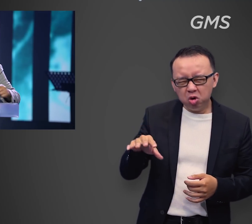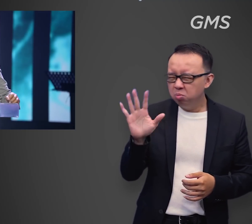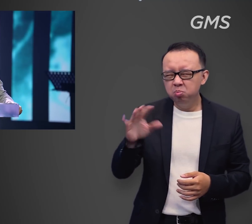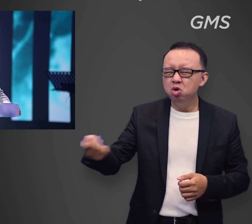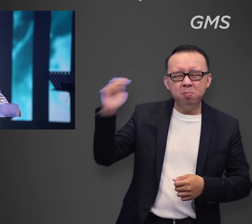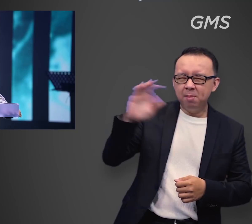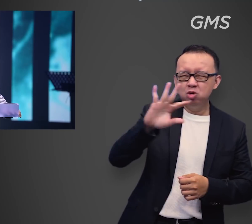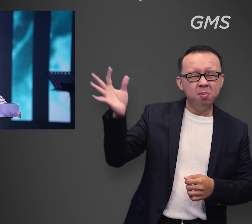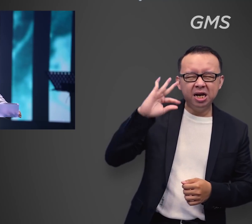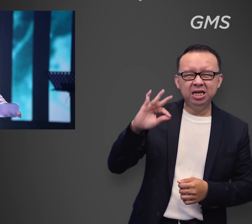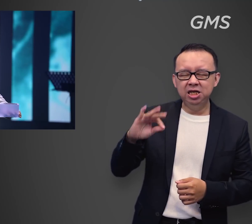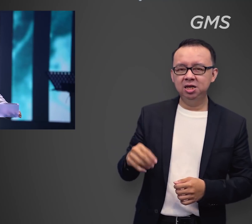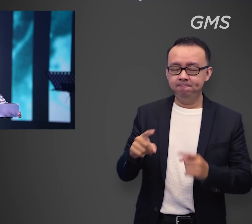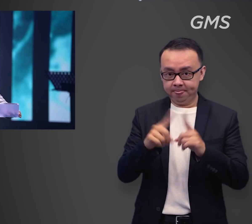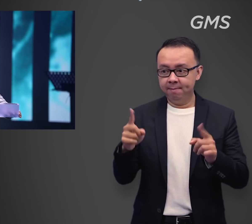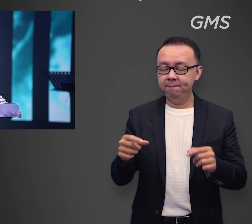itu.